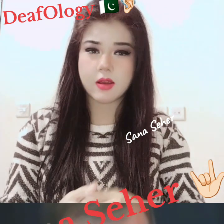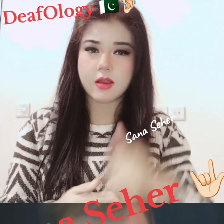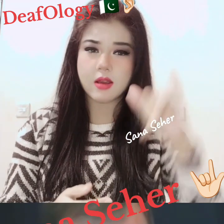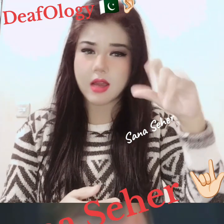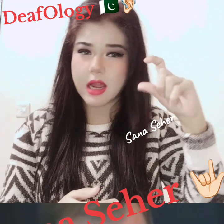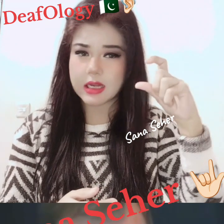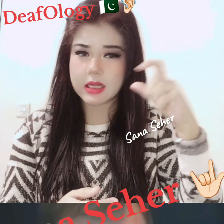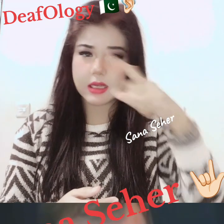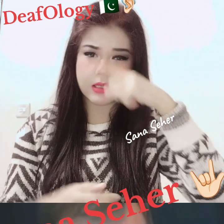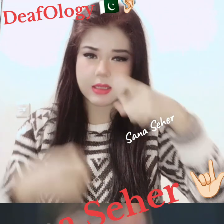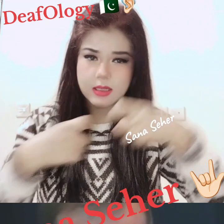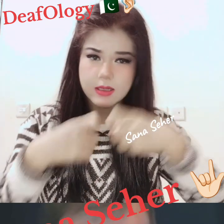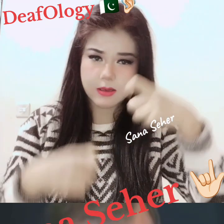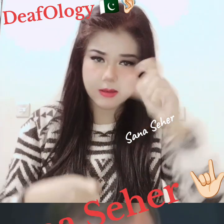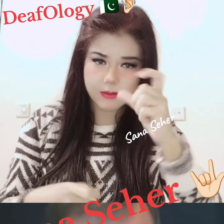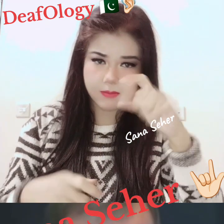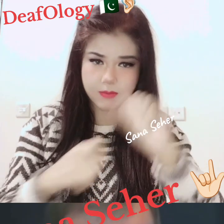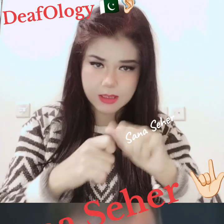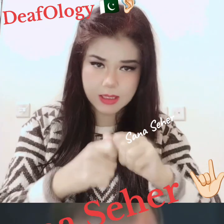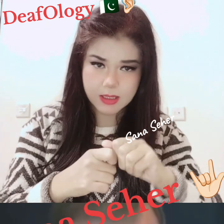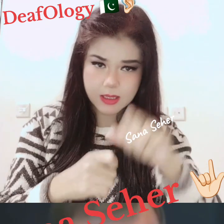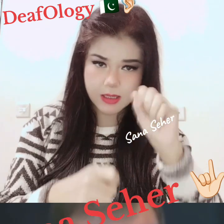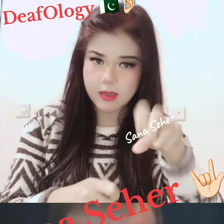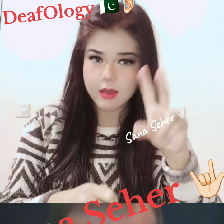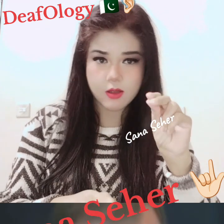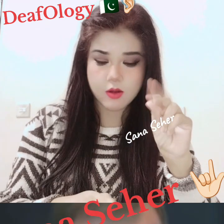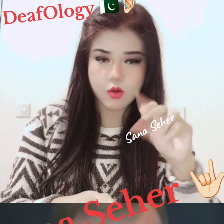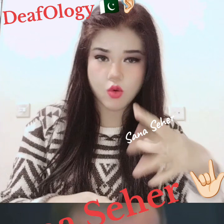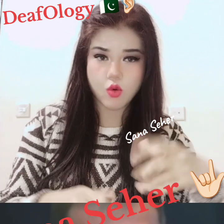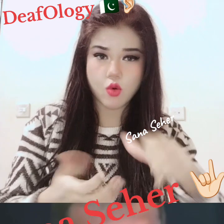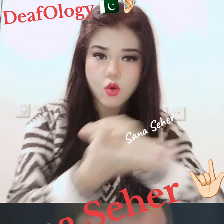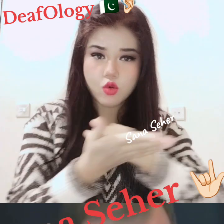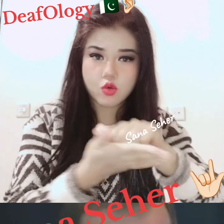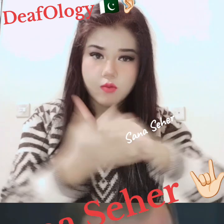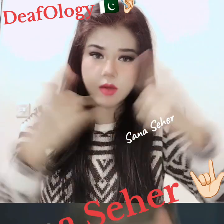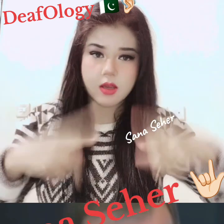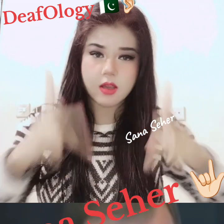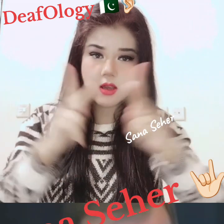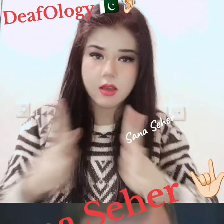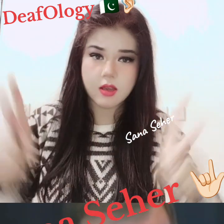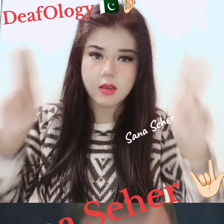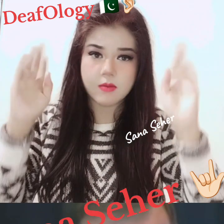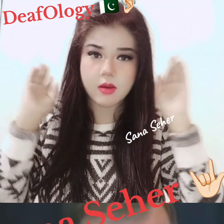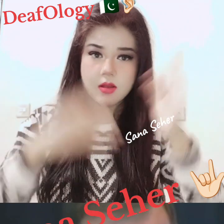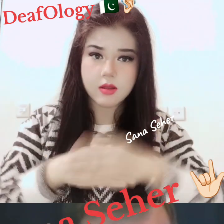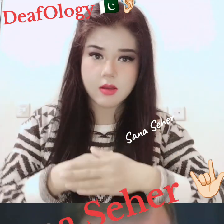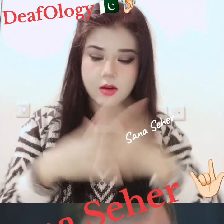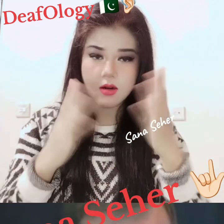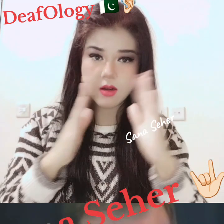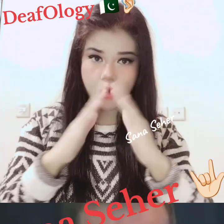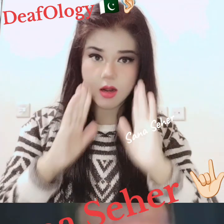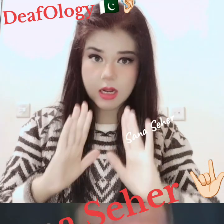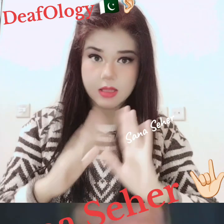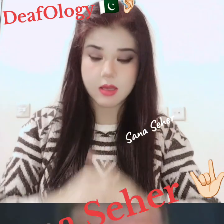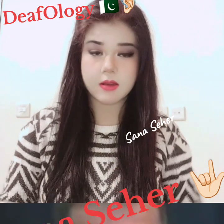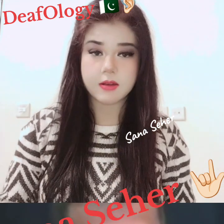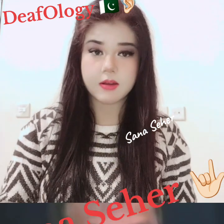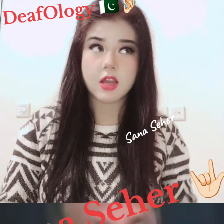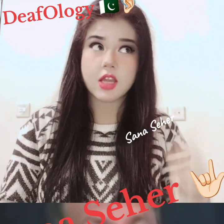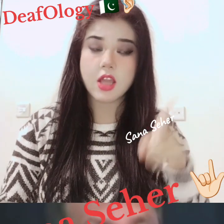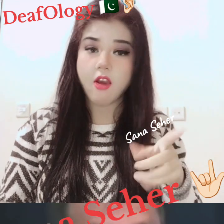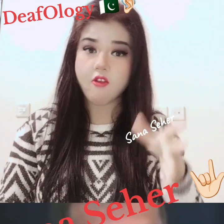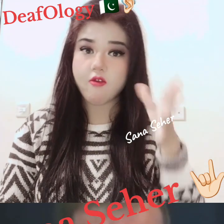بناتے ہیں نا؟ یہ آپ کے اس صوبے کی مساجد کے اندر آ کے رہتے ہیں نا؟ یہ وہاں